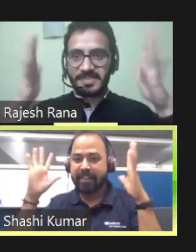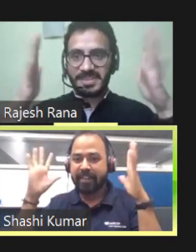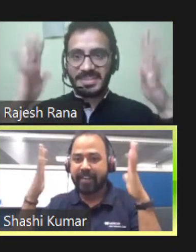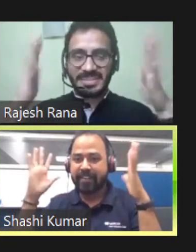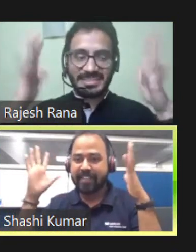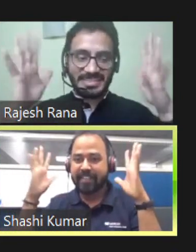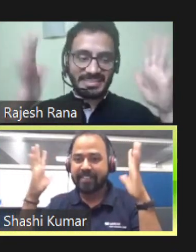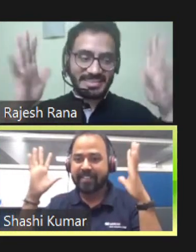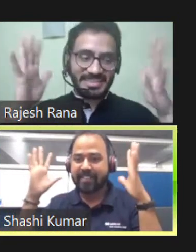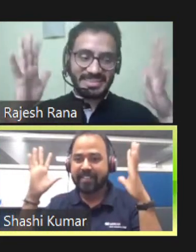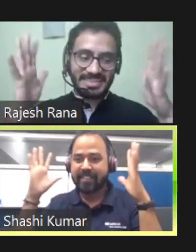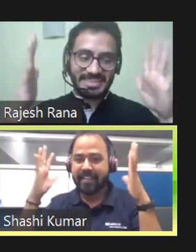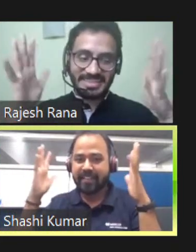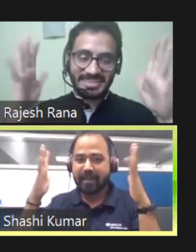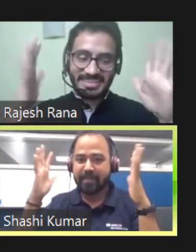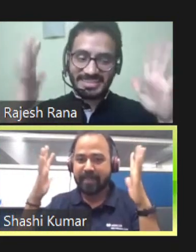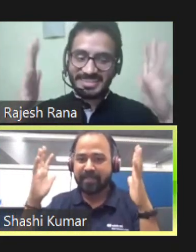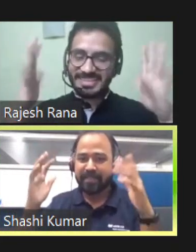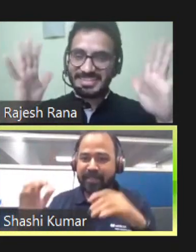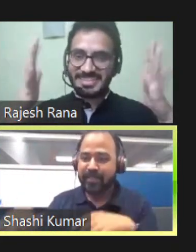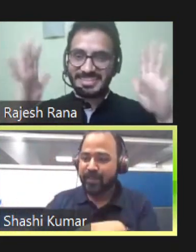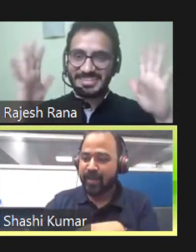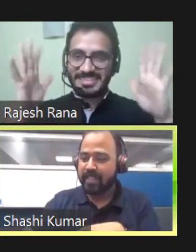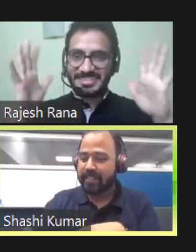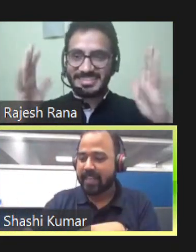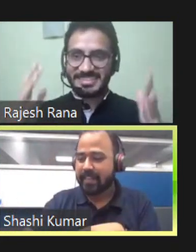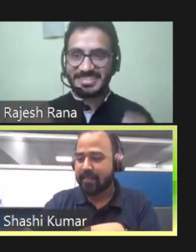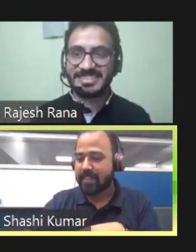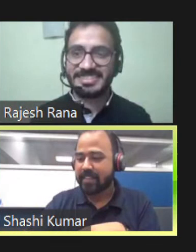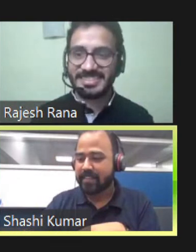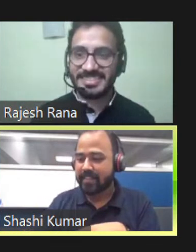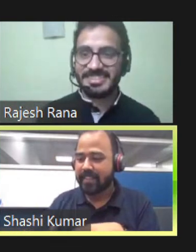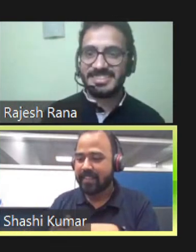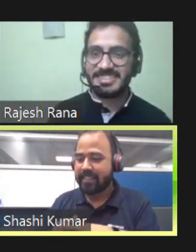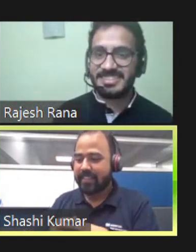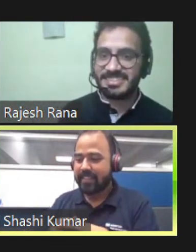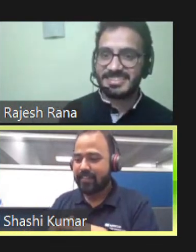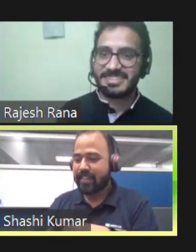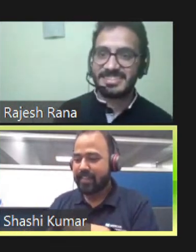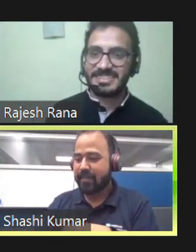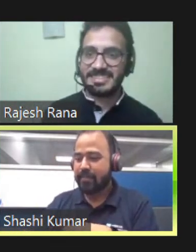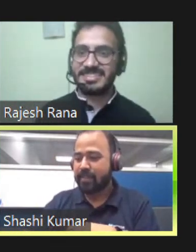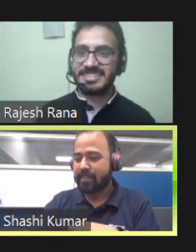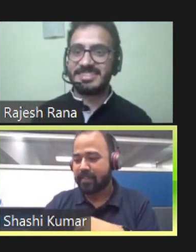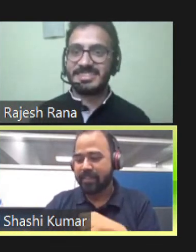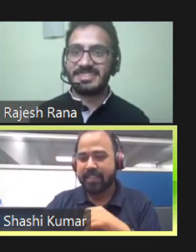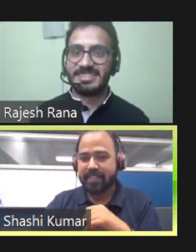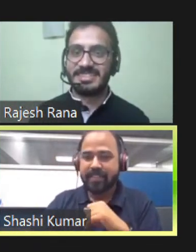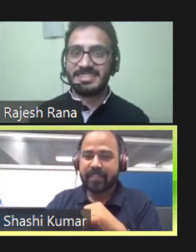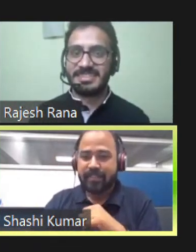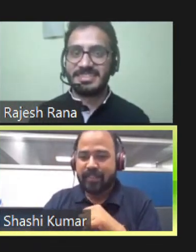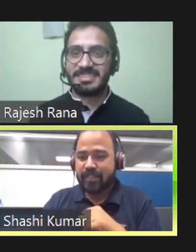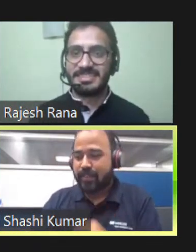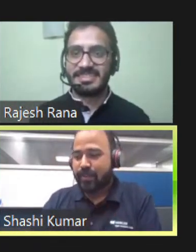clapping, right, this is silent clap, so हम ये silent clapping कर सकते हैं if you are happy about something, right.